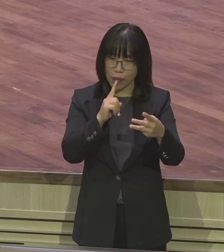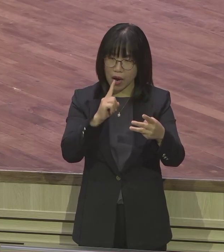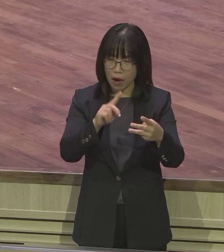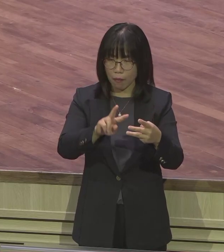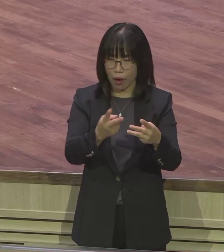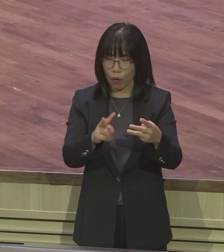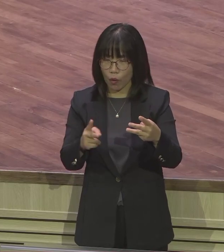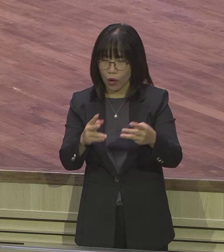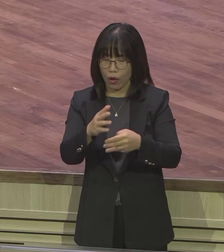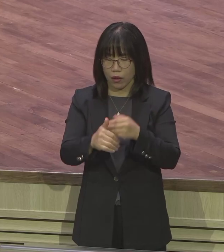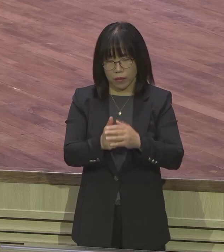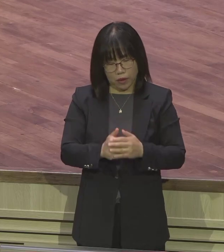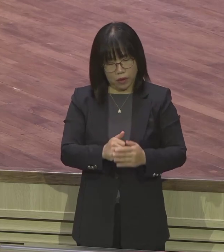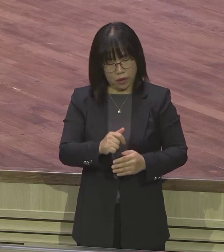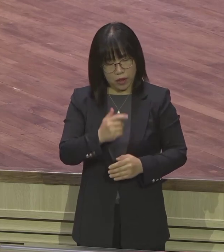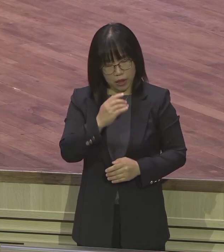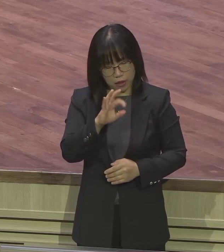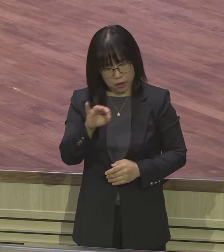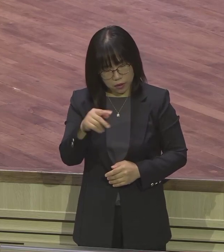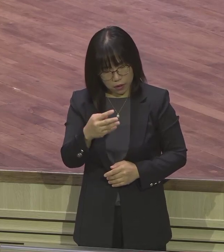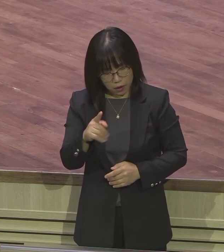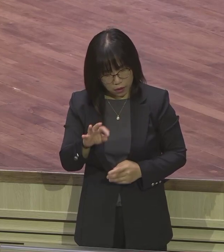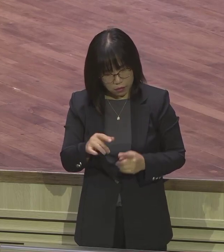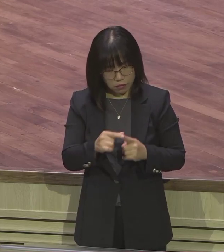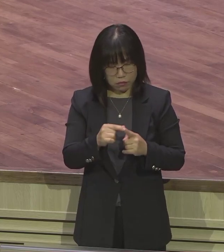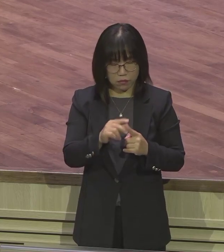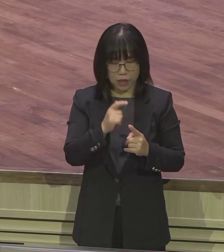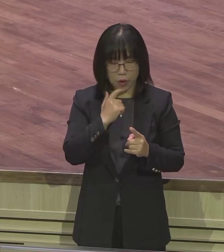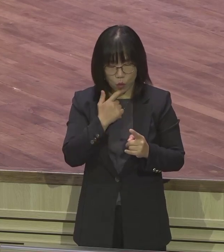중요한 영적 의미가 있어요. 사실